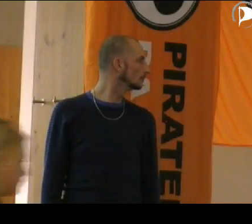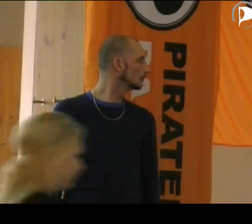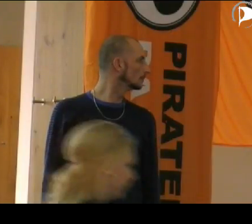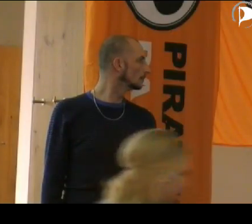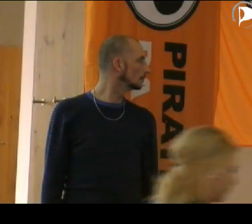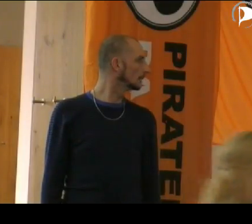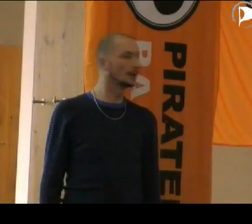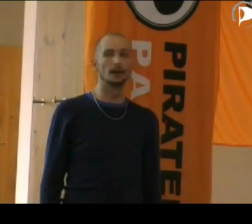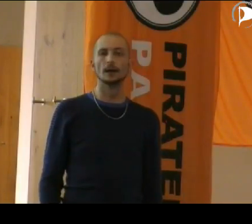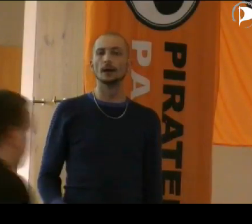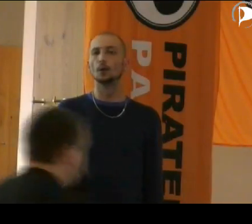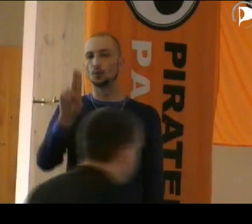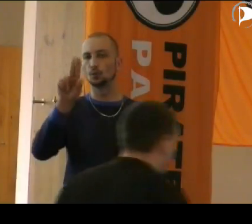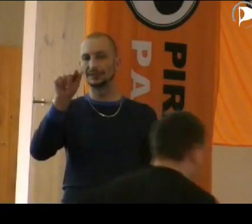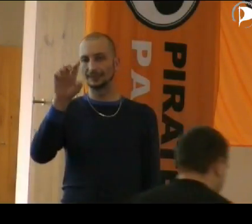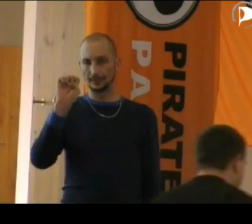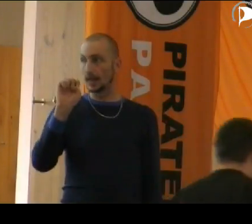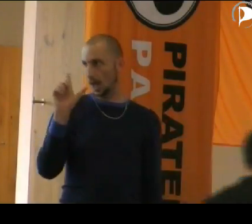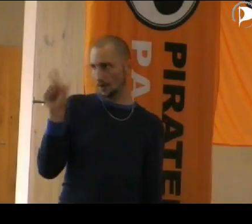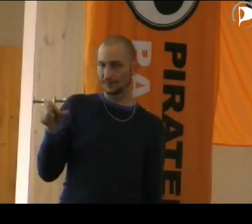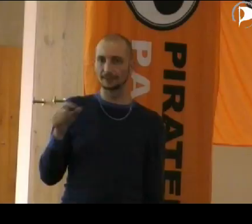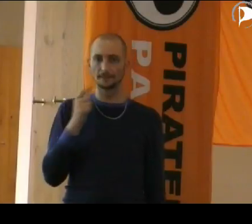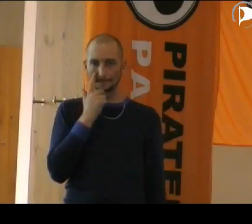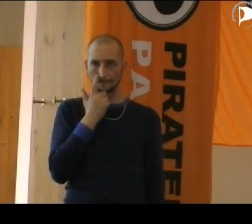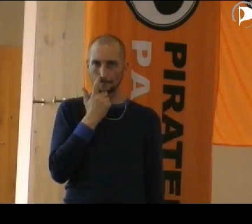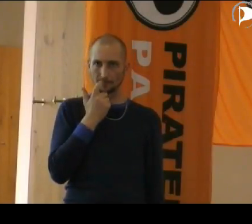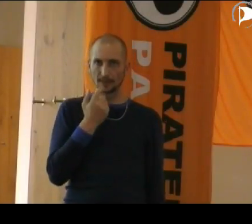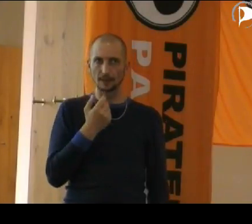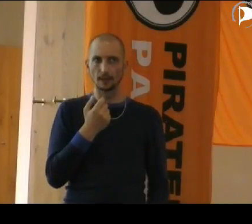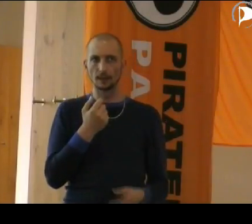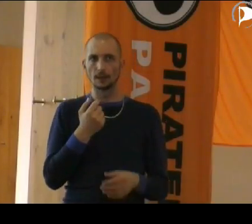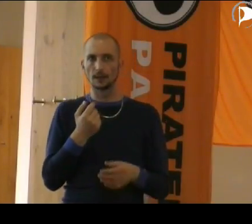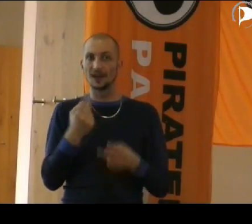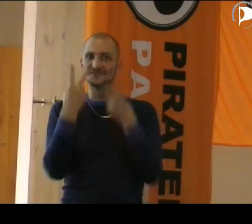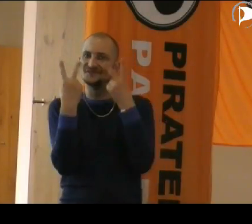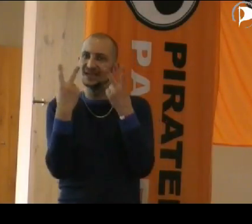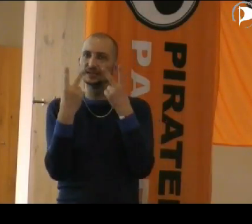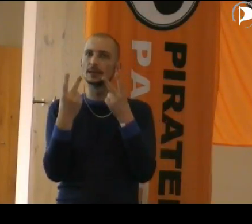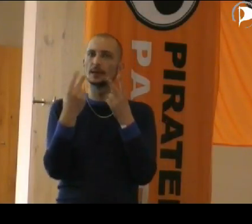gute fand ich wie wichtig ist der datenschutz